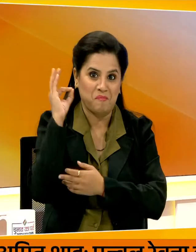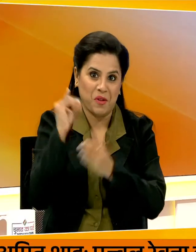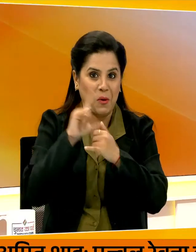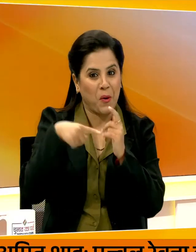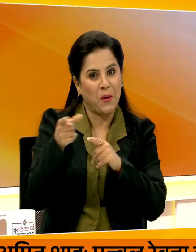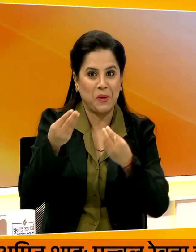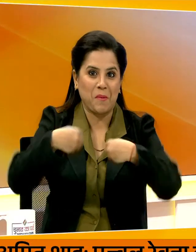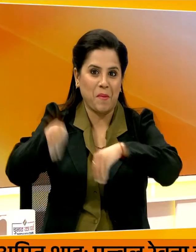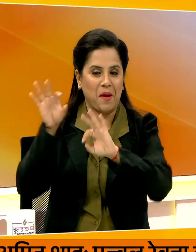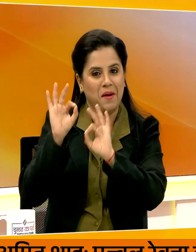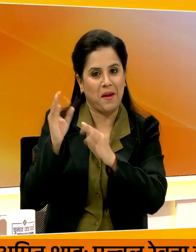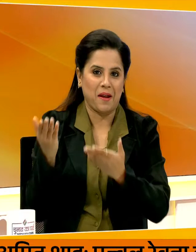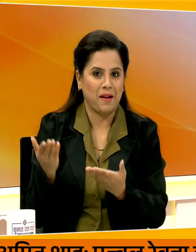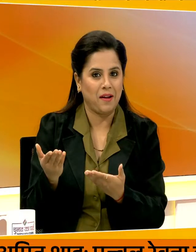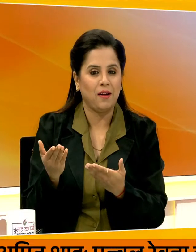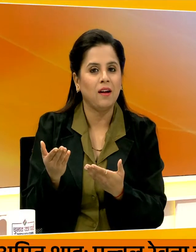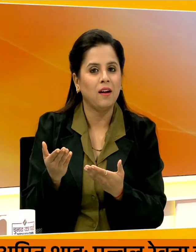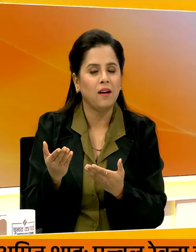दिया,